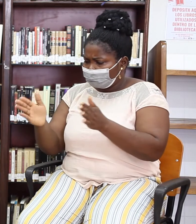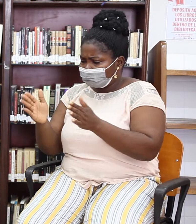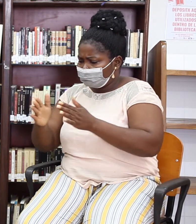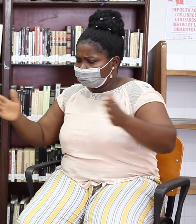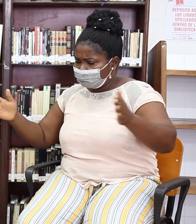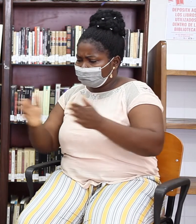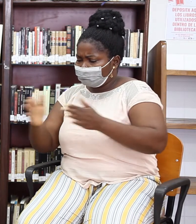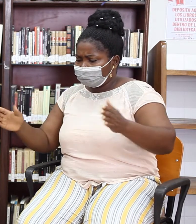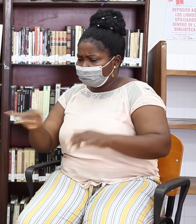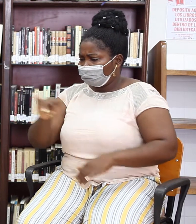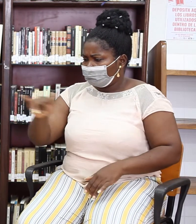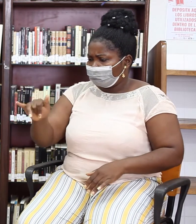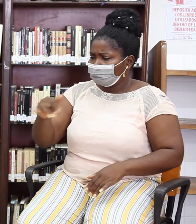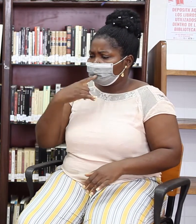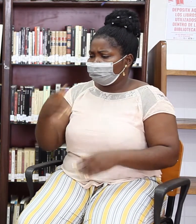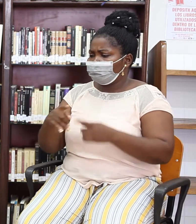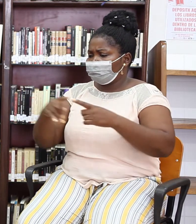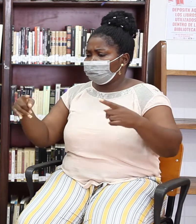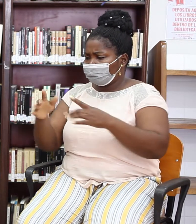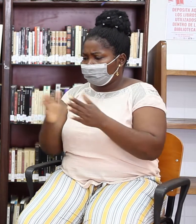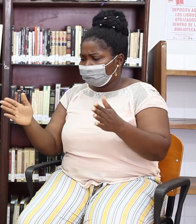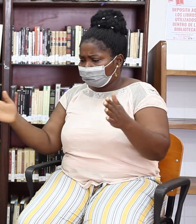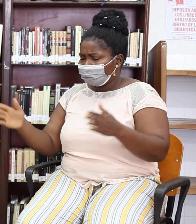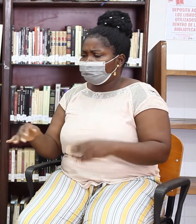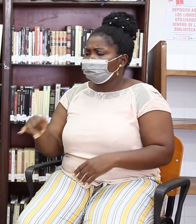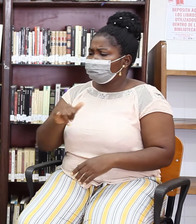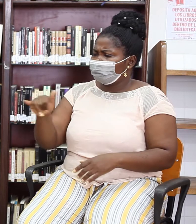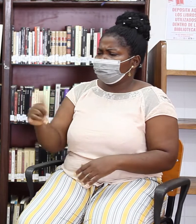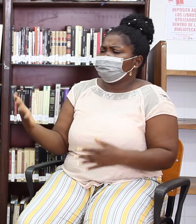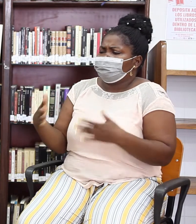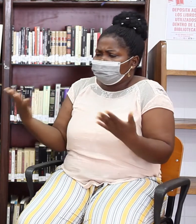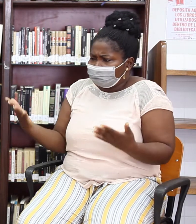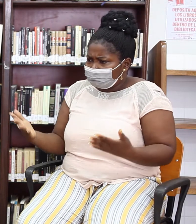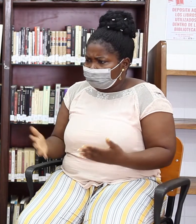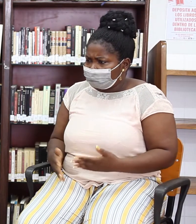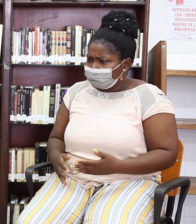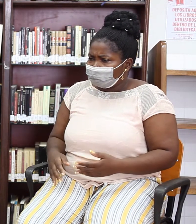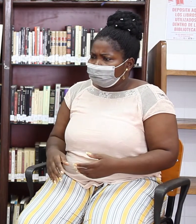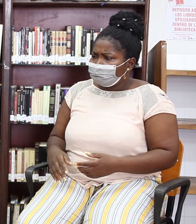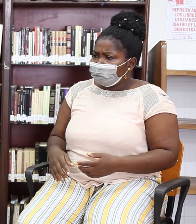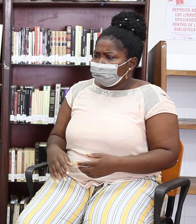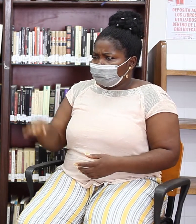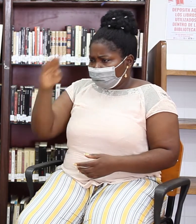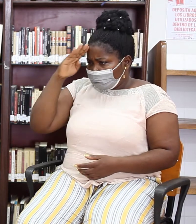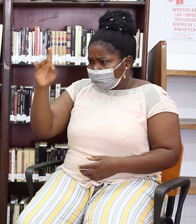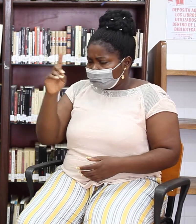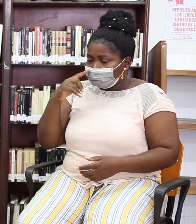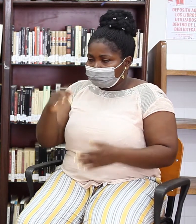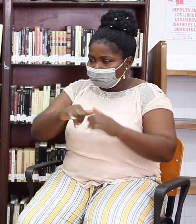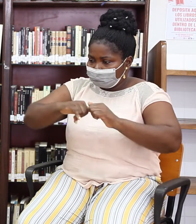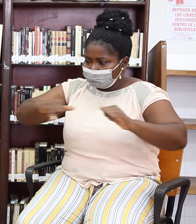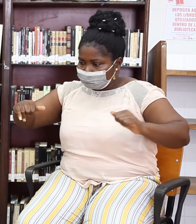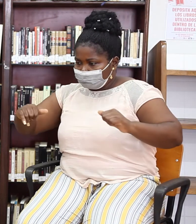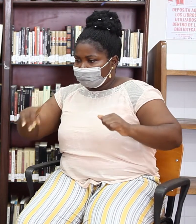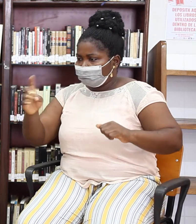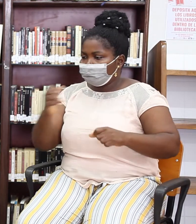mismo. De hecho, medían exactamente lo mismo. Curioso. Los guardianes se apartaron